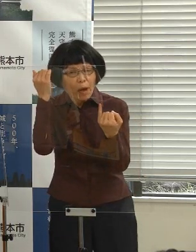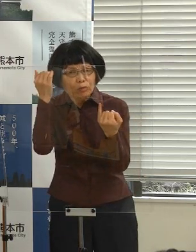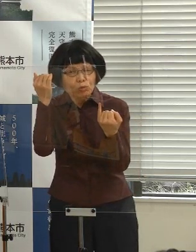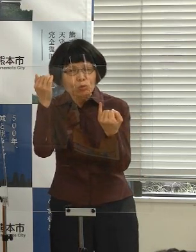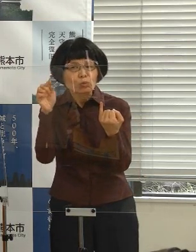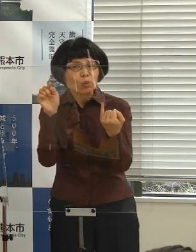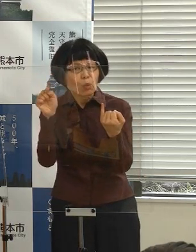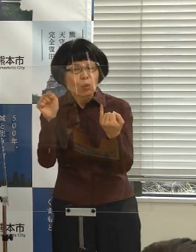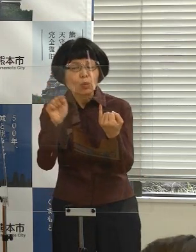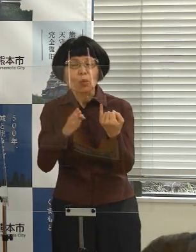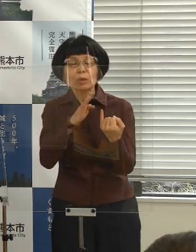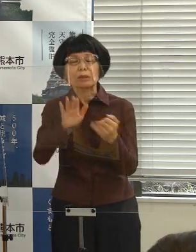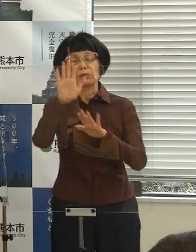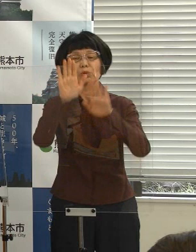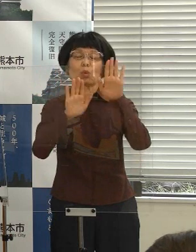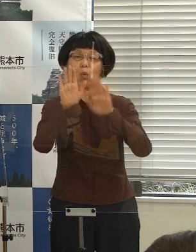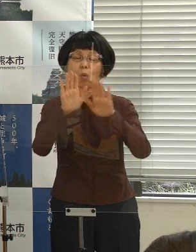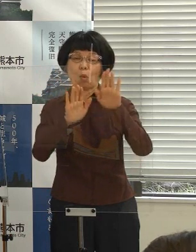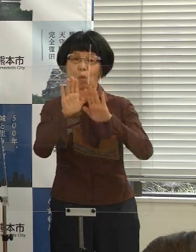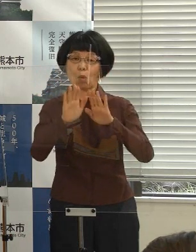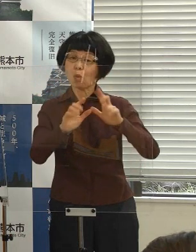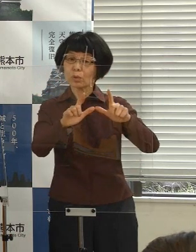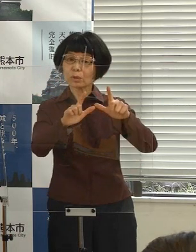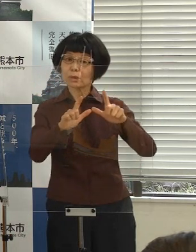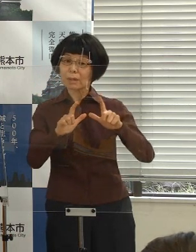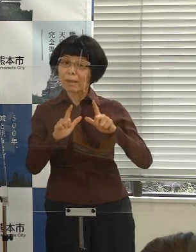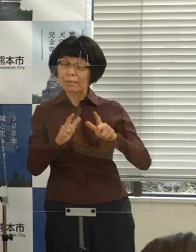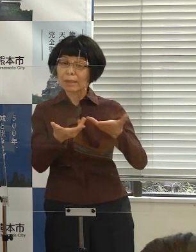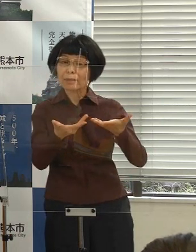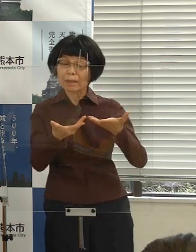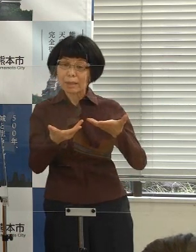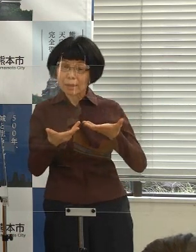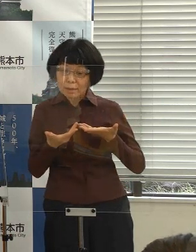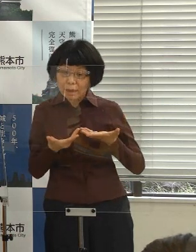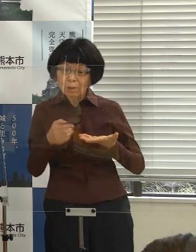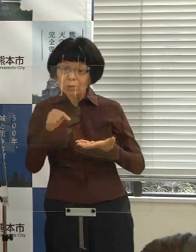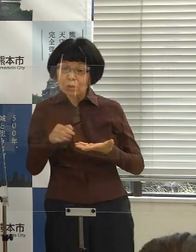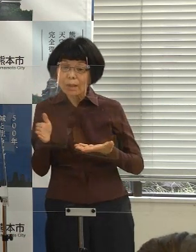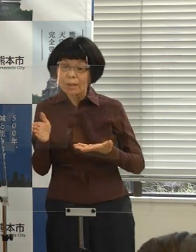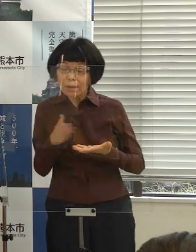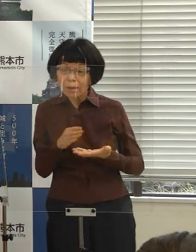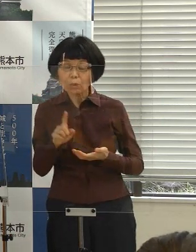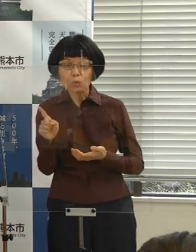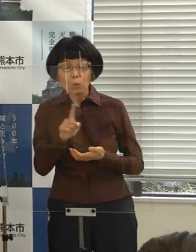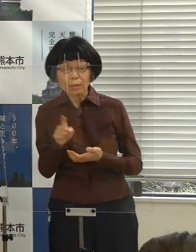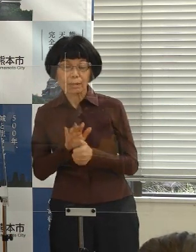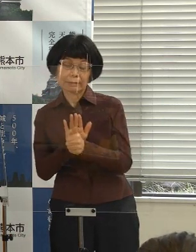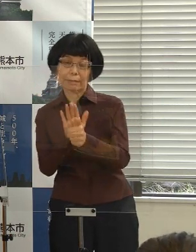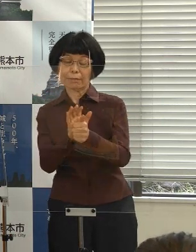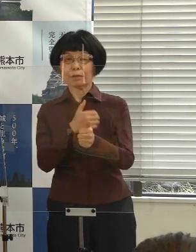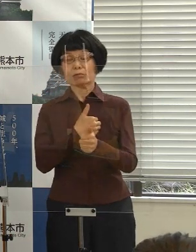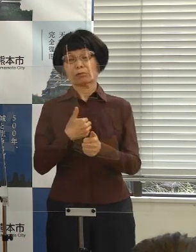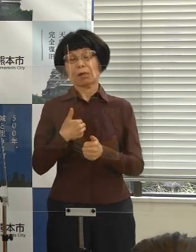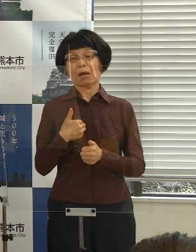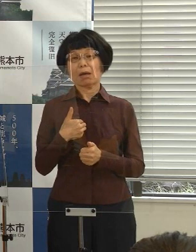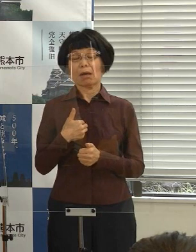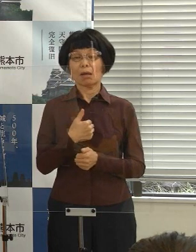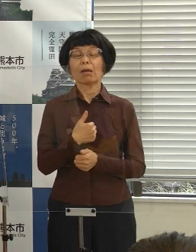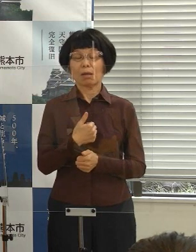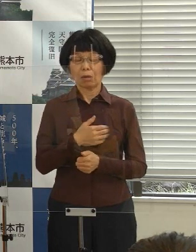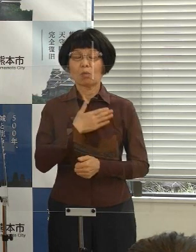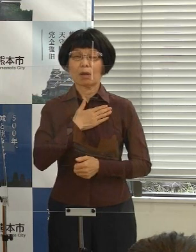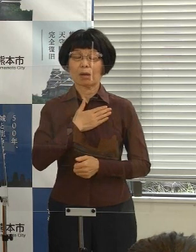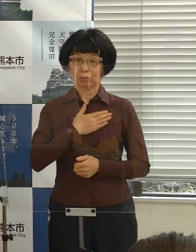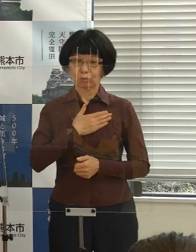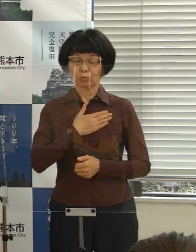と、どういった支援ができるのかということについてはですね、まだ十分検討